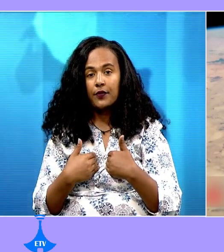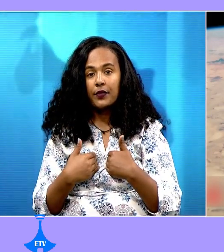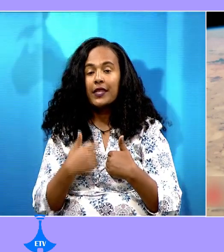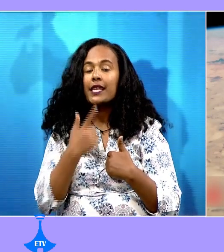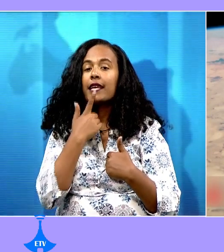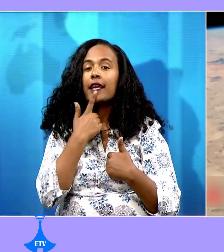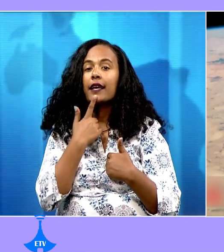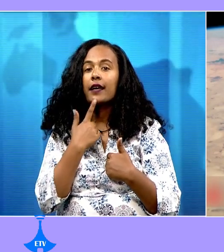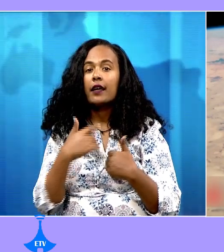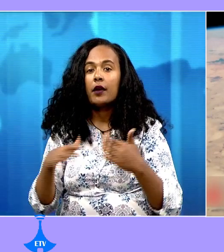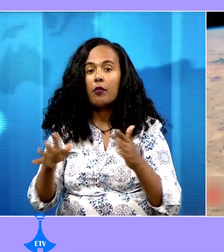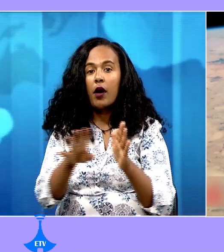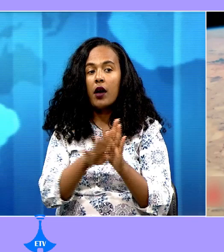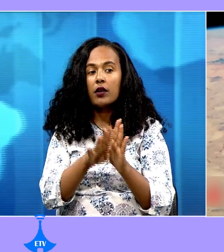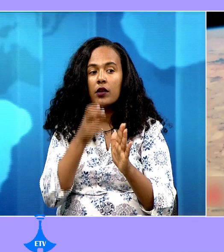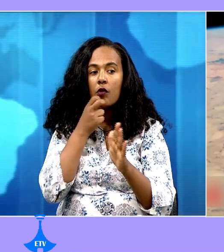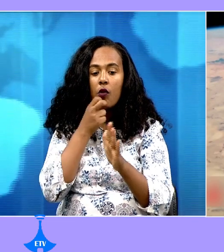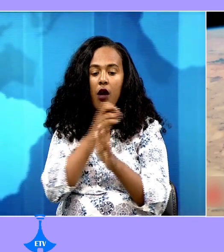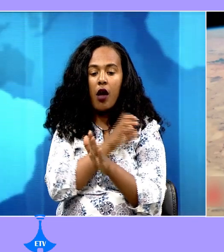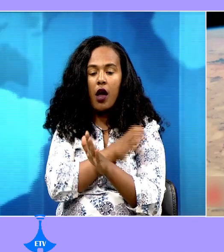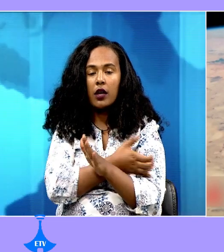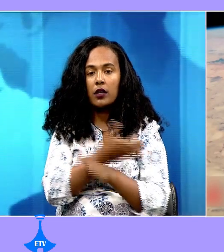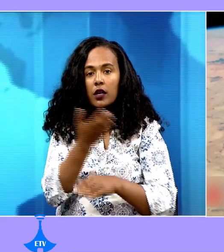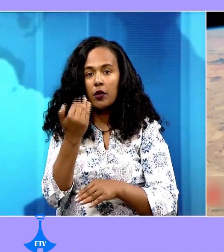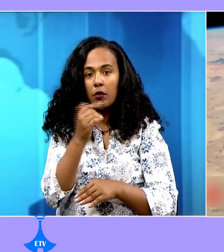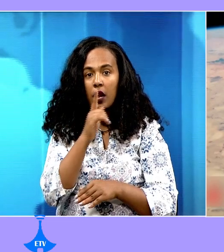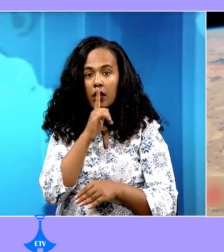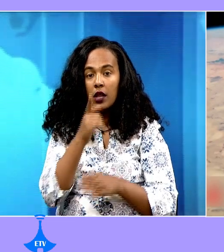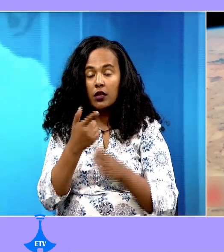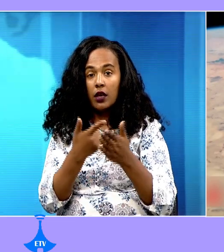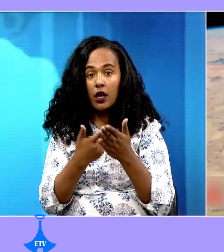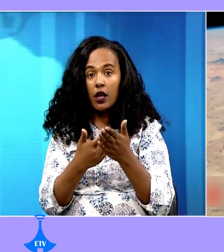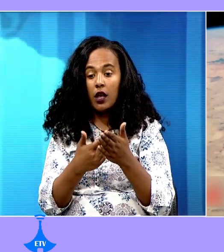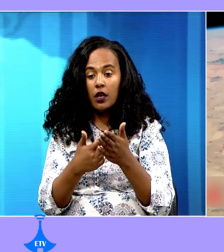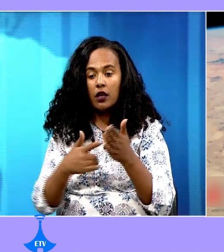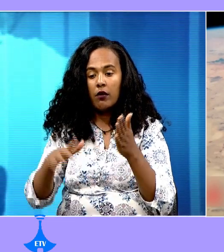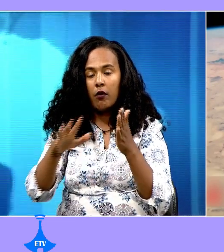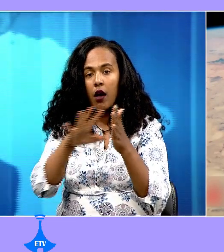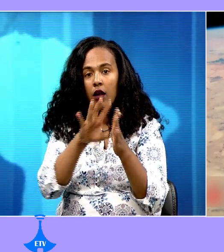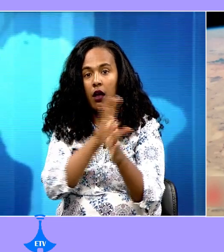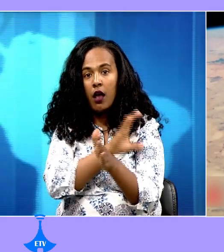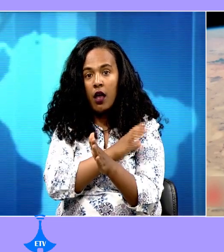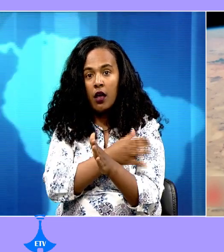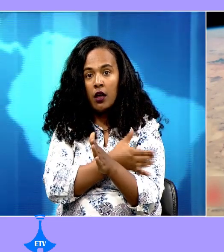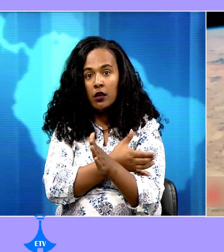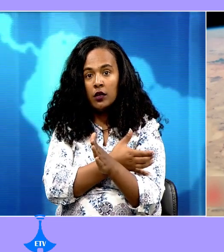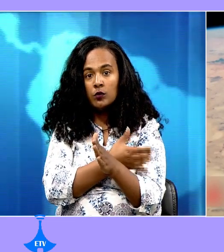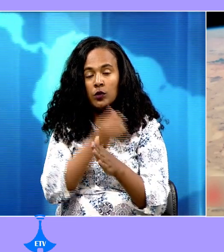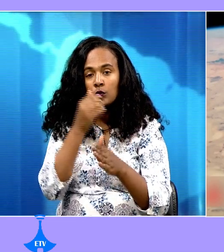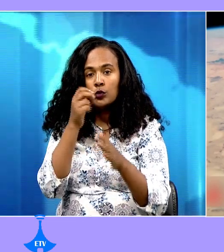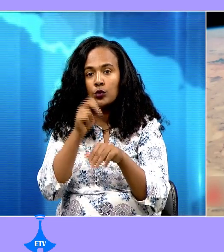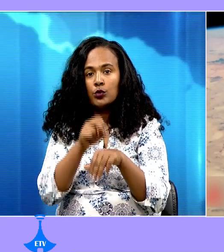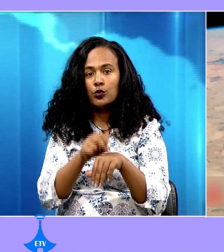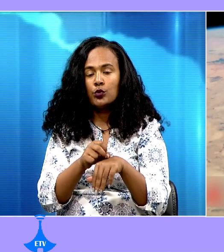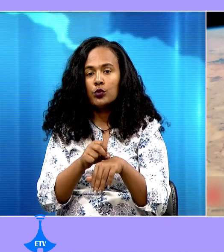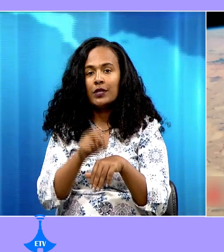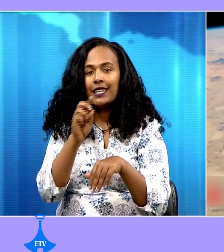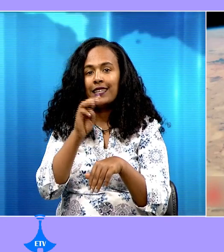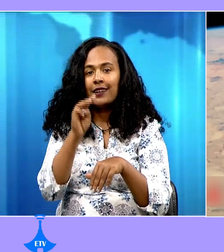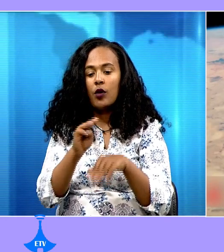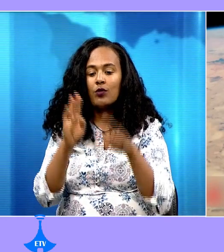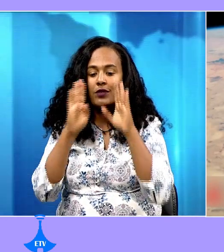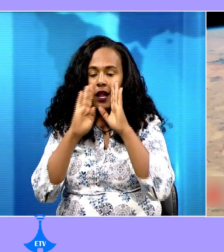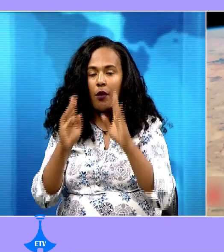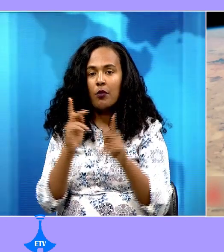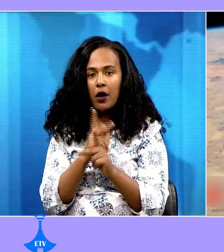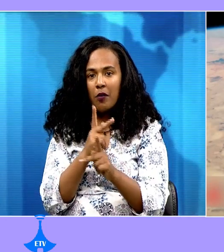የቀይ ባህርን ይዘን የባህር ኃይል የነበረት ሀገር ነች። ይሄ የባህር ኃይል ደግሞ የኢትዮጵያ ባህር ኃይል በወቅቱ የቀጠናውን ሰላም ከማስጠበቅ